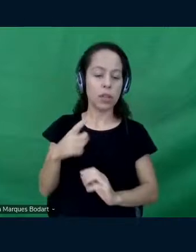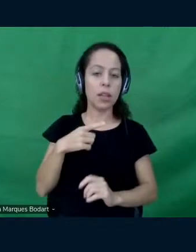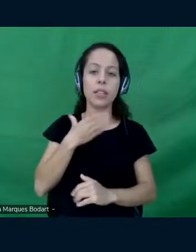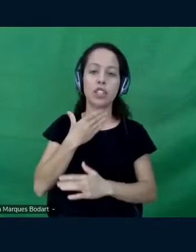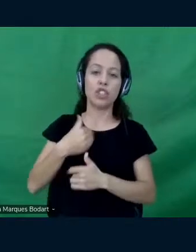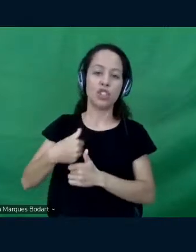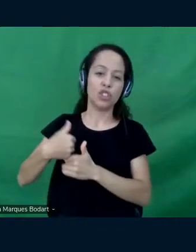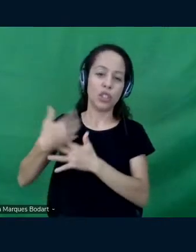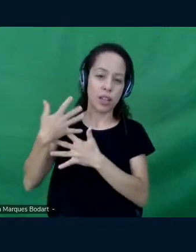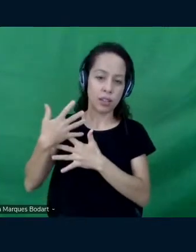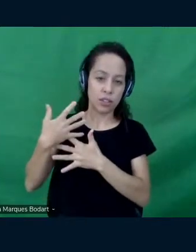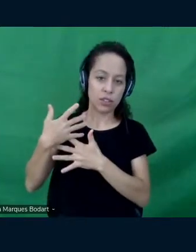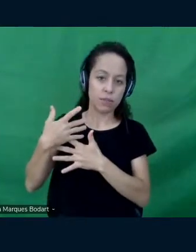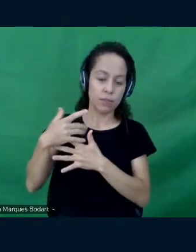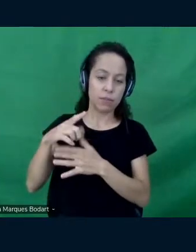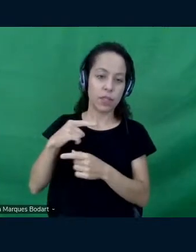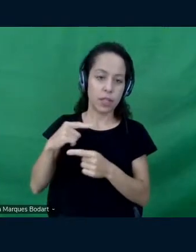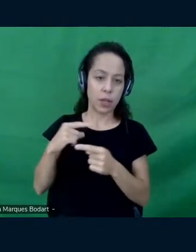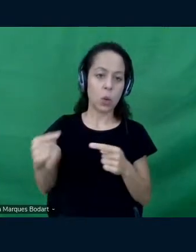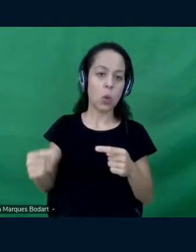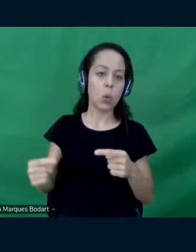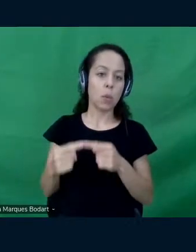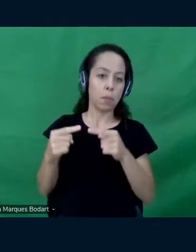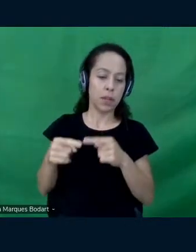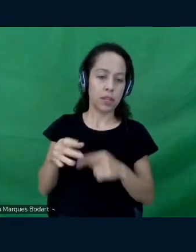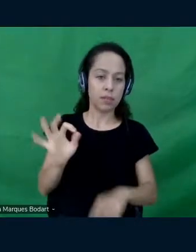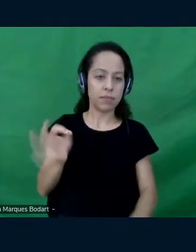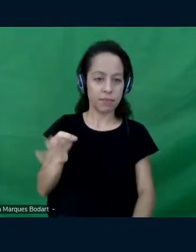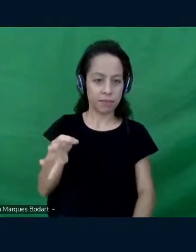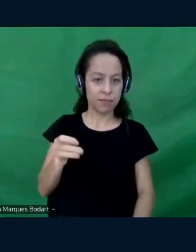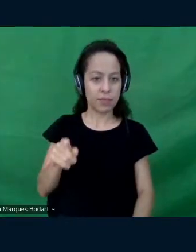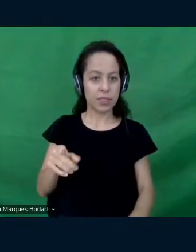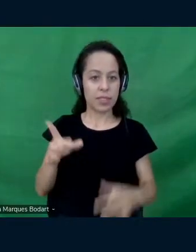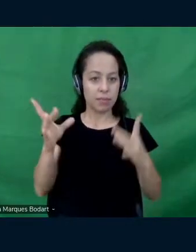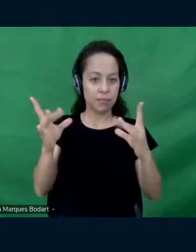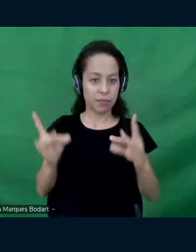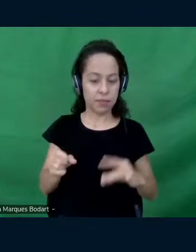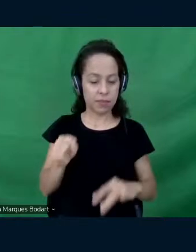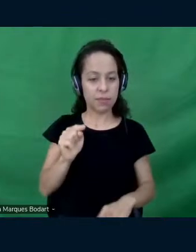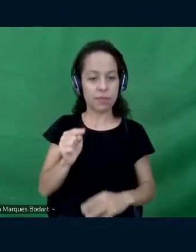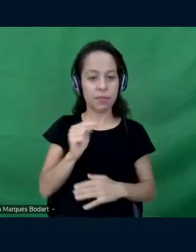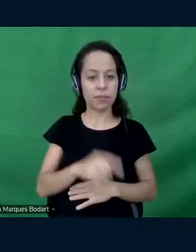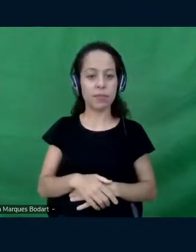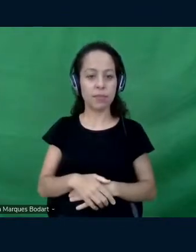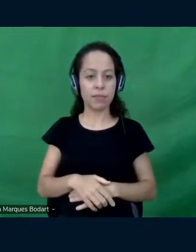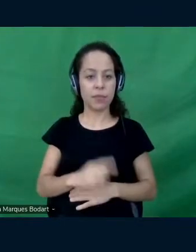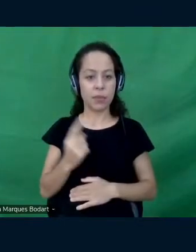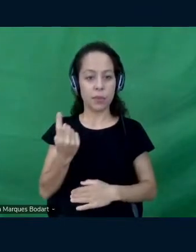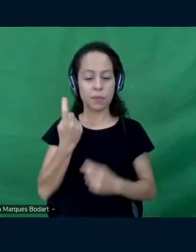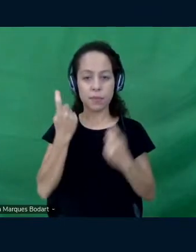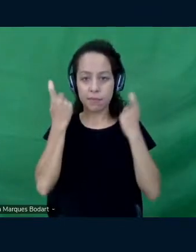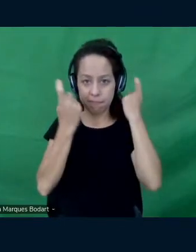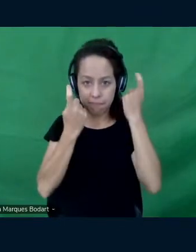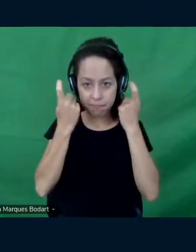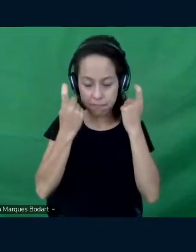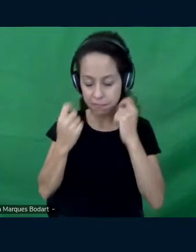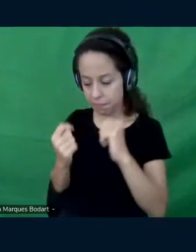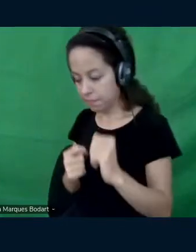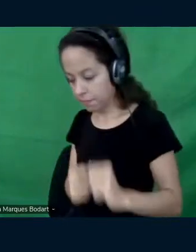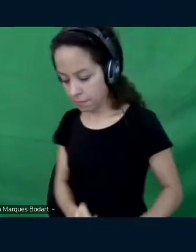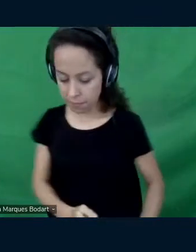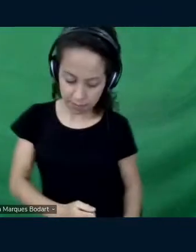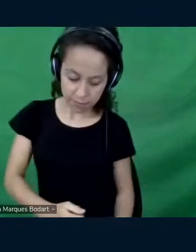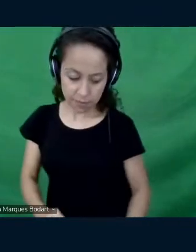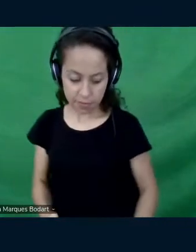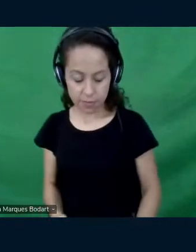chat do YouTube, vão um pouquinho nesse sentido, né, um pouco preocupados na relação